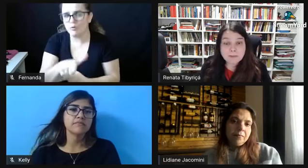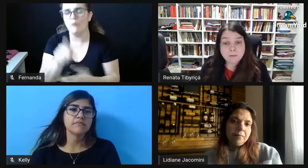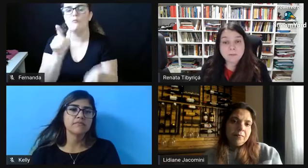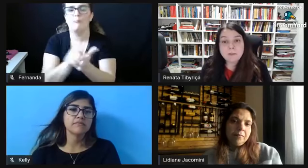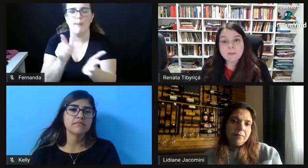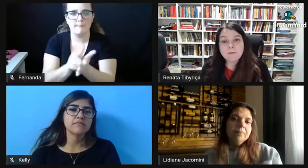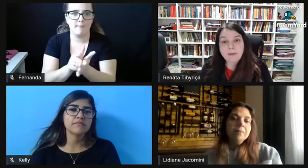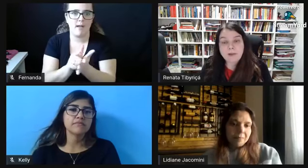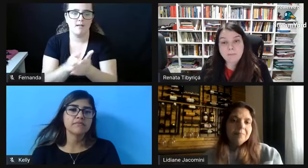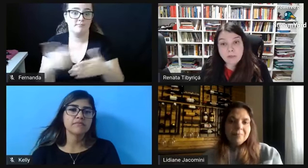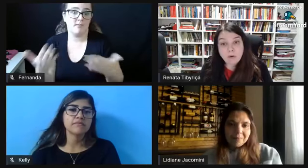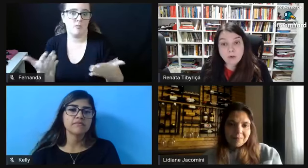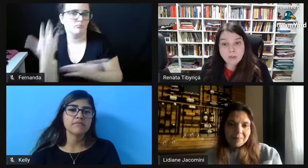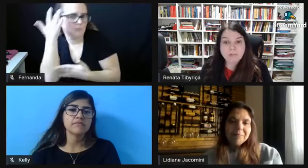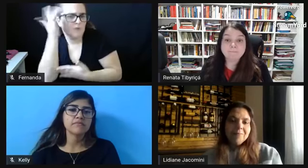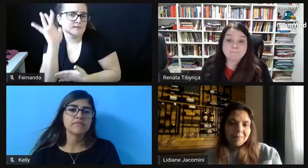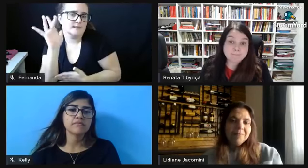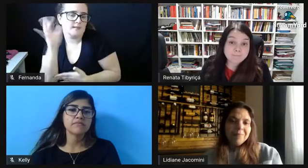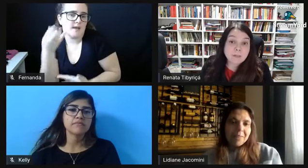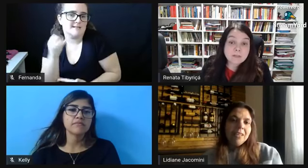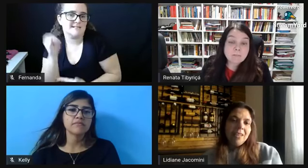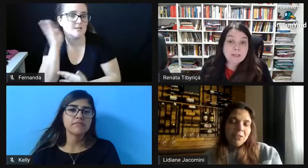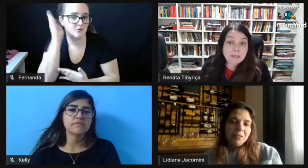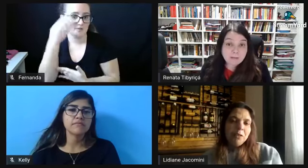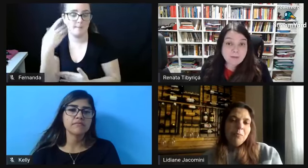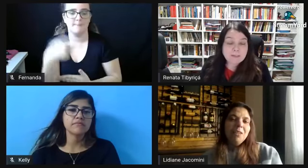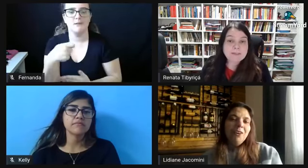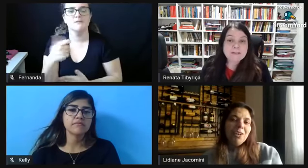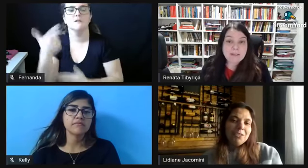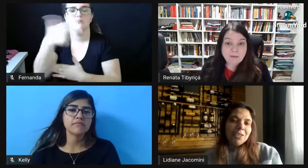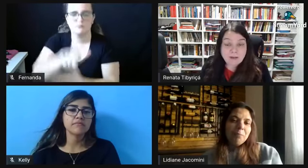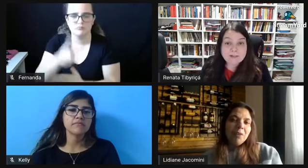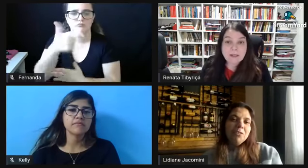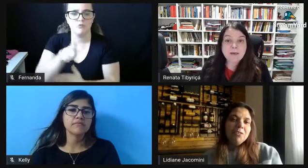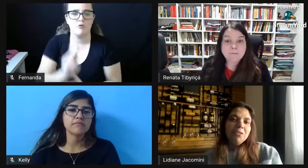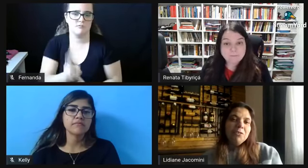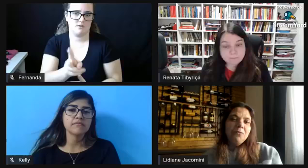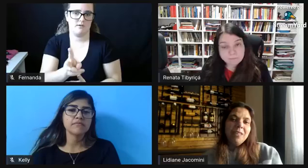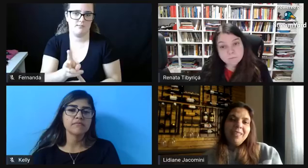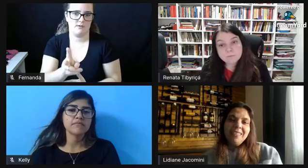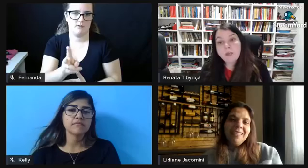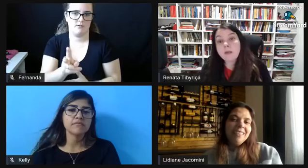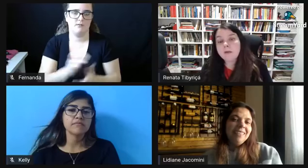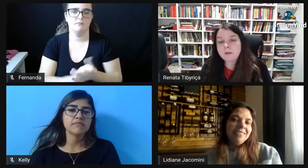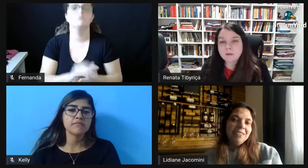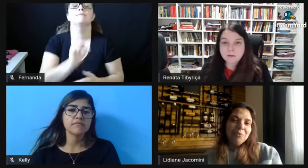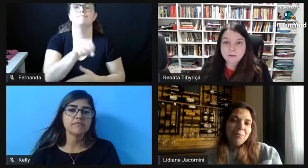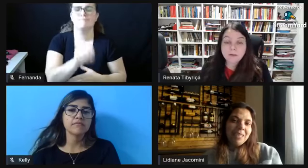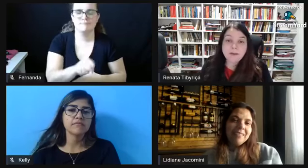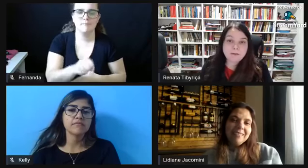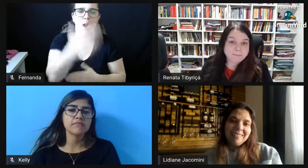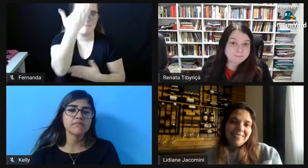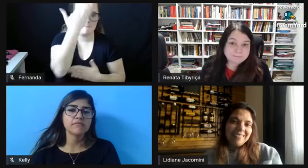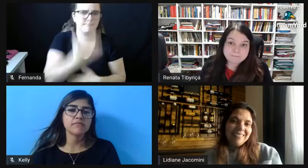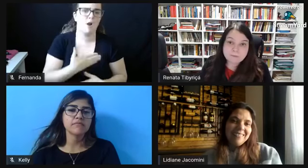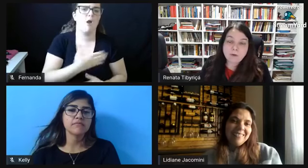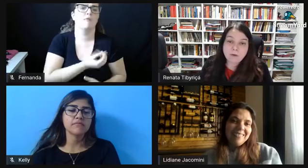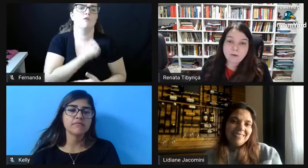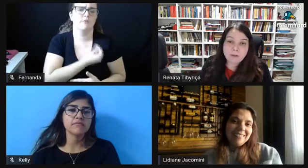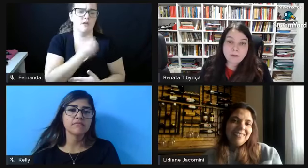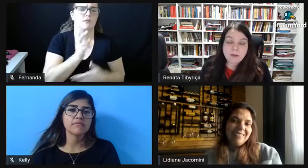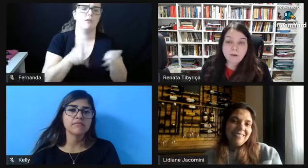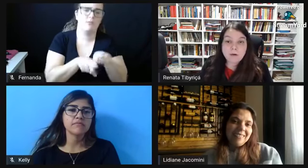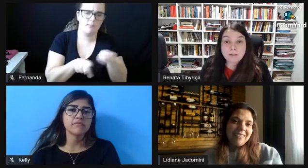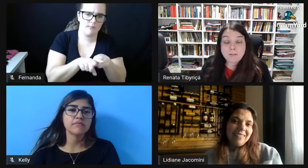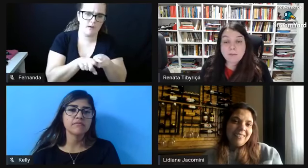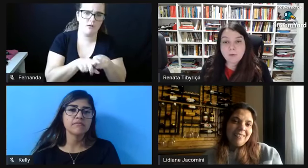a renovação periódica. Então, assim, para que ela vai periódica, prova de vida e tudo mais.